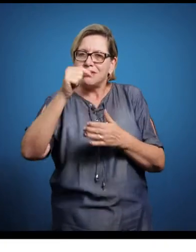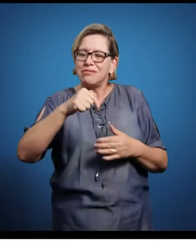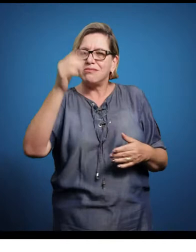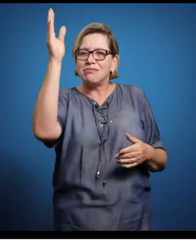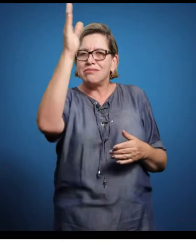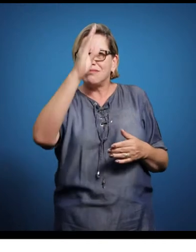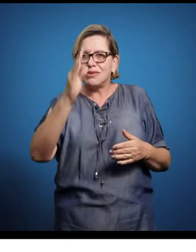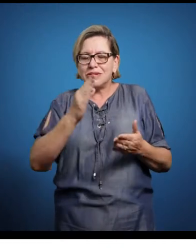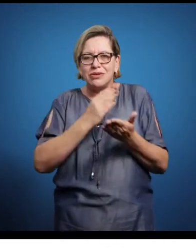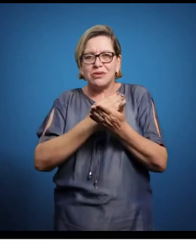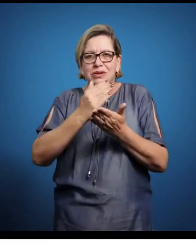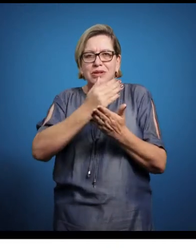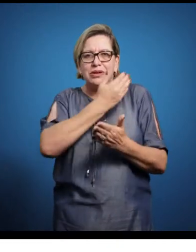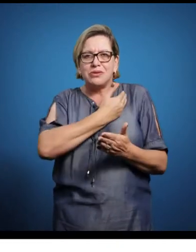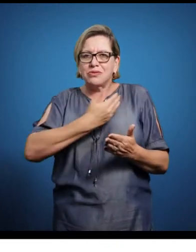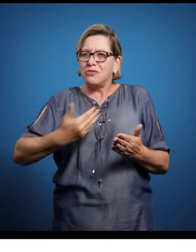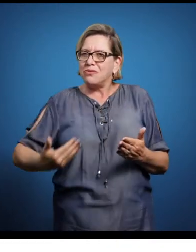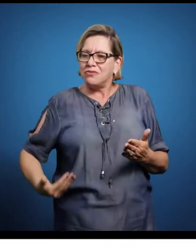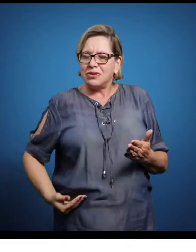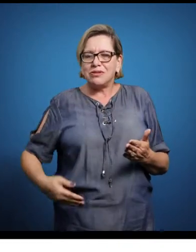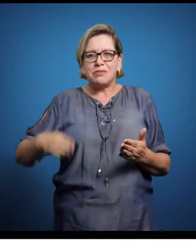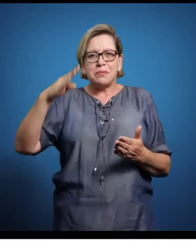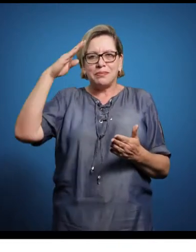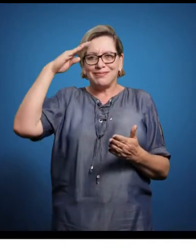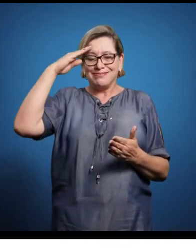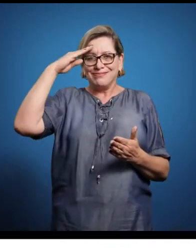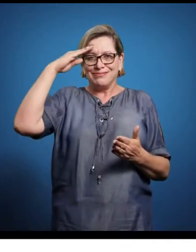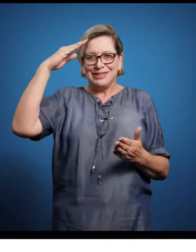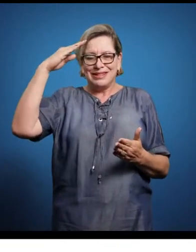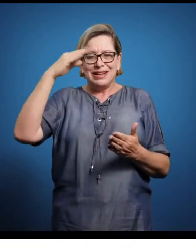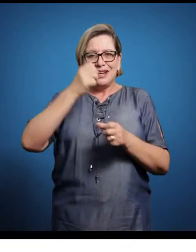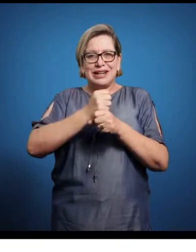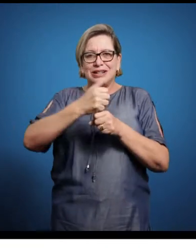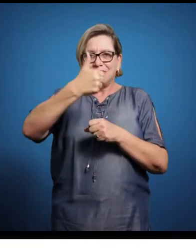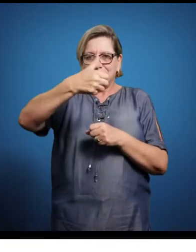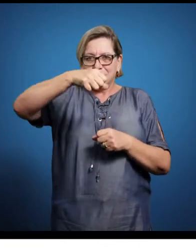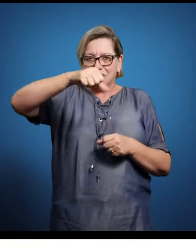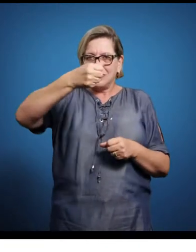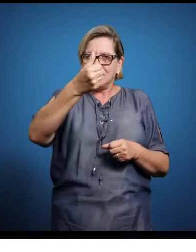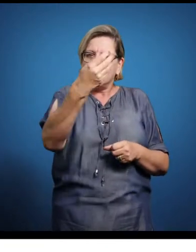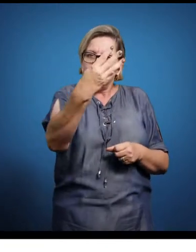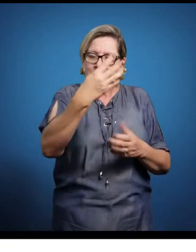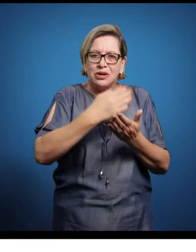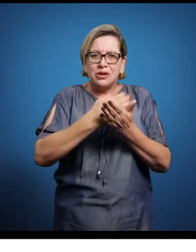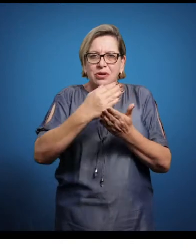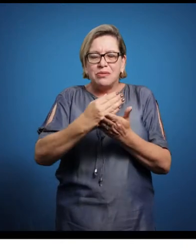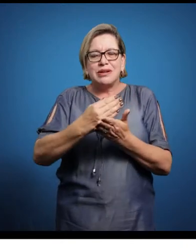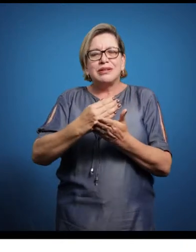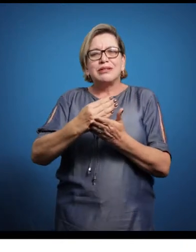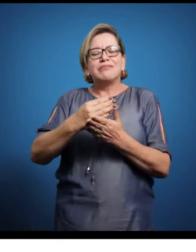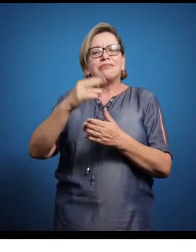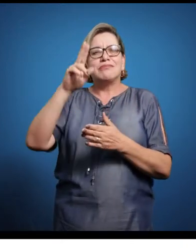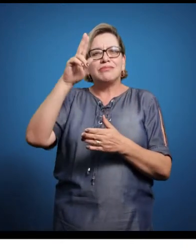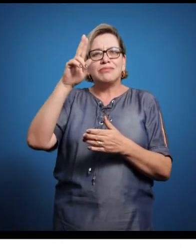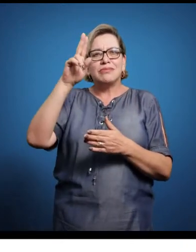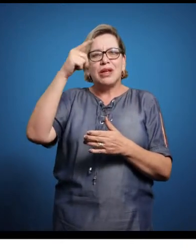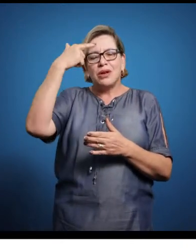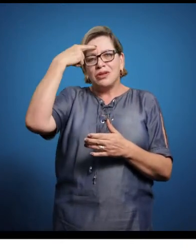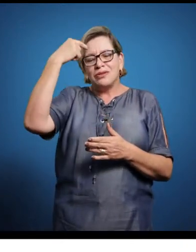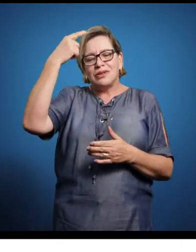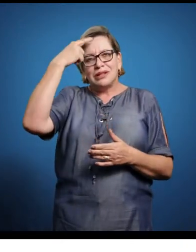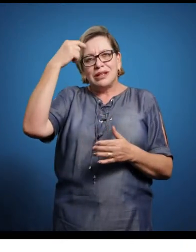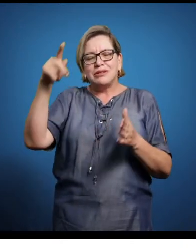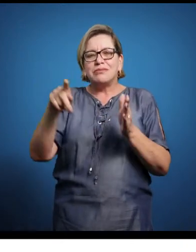então durante o regime militar de 64 sobretudo em minas gerais a universidade federal de minas gerais e no instituto